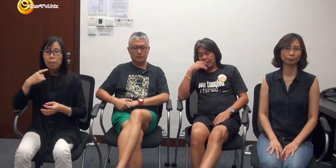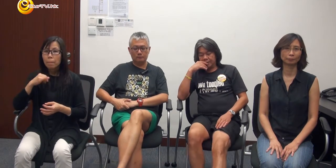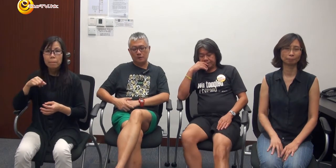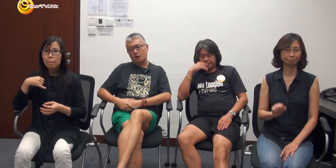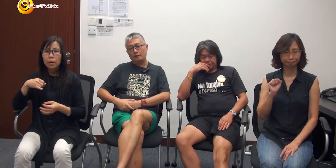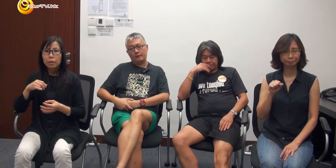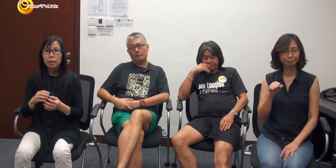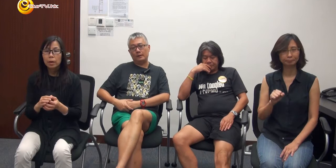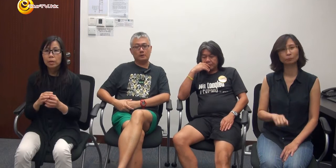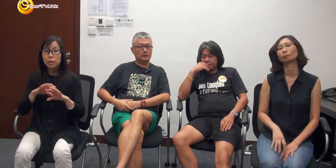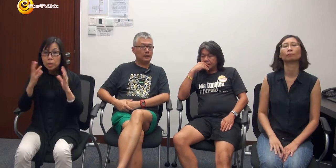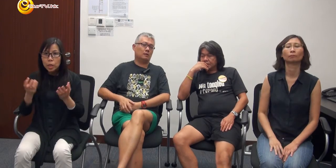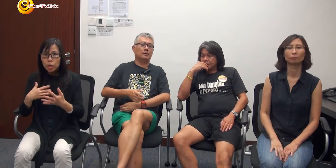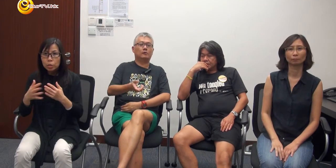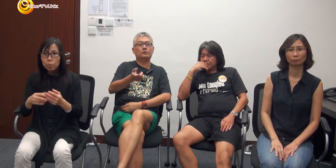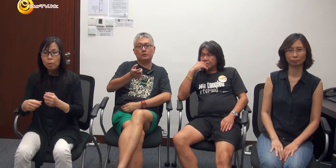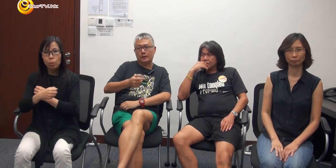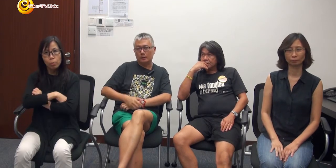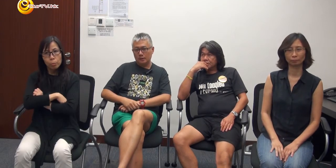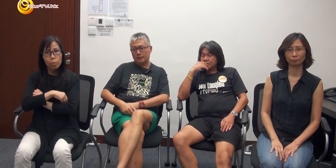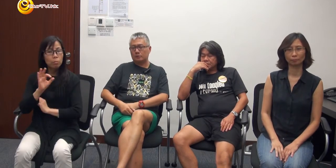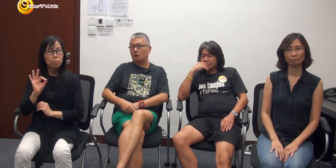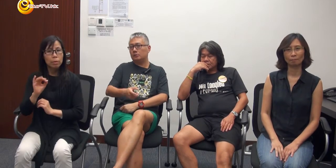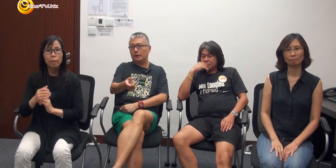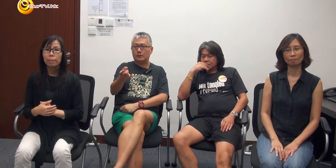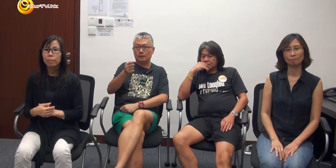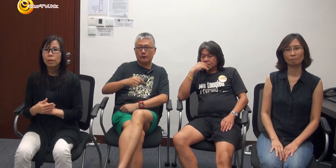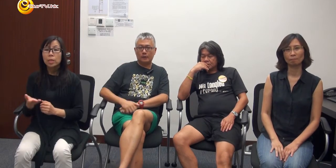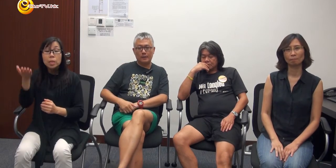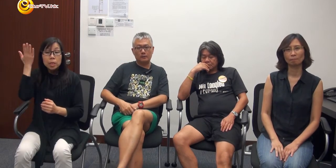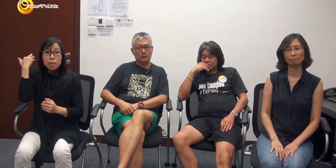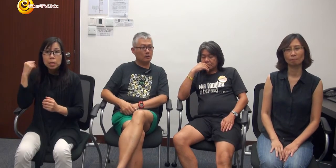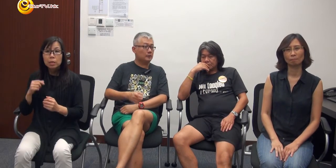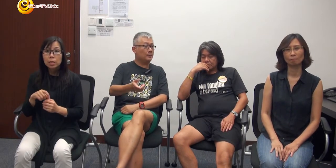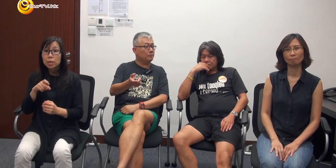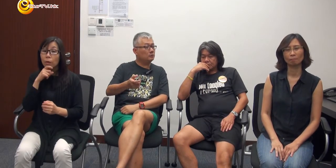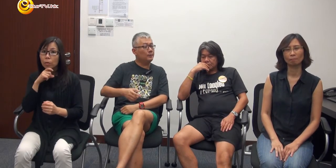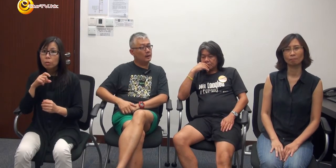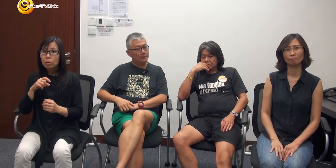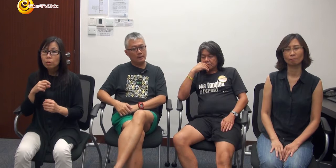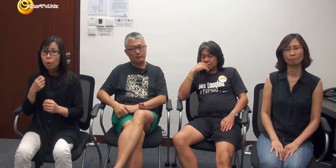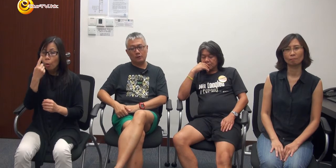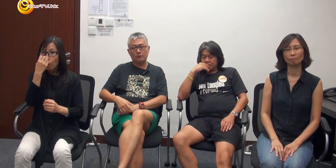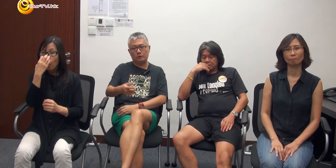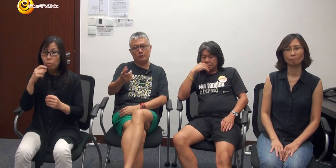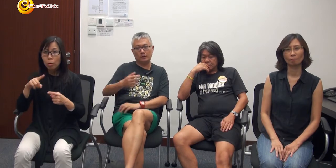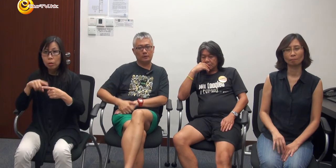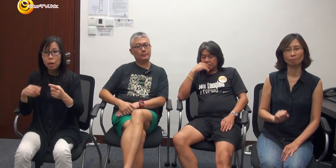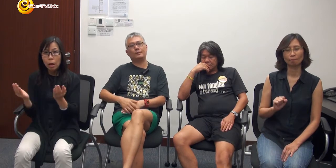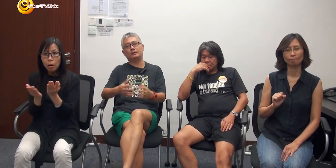咁我又反而覺得啦，我又好衰嘅。嗱，當年咧就話佢有班即係港大班本土派嘛，又話退聯，咁啊俾佢